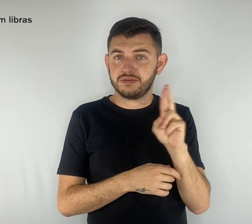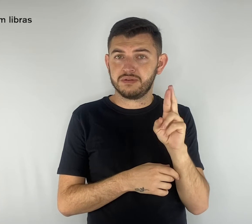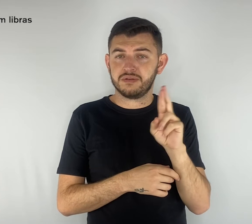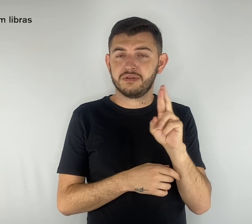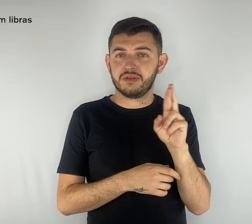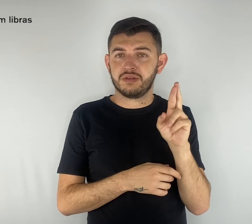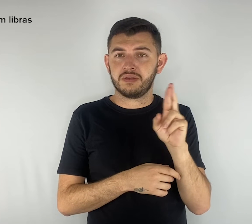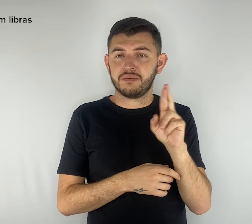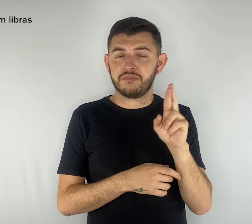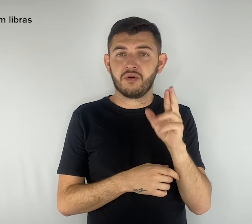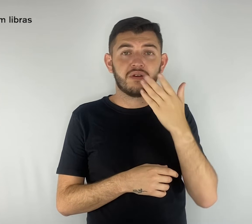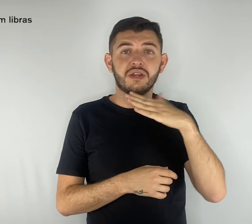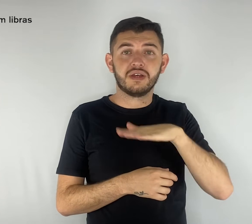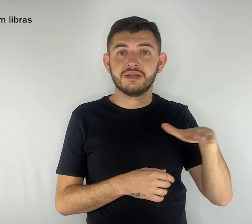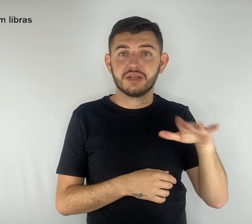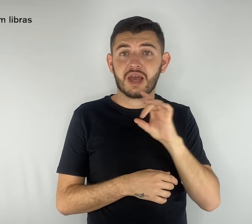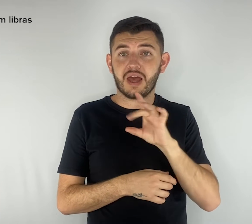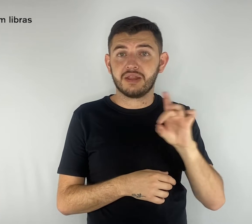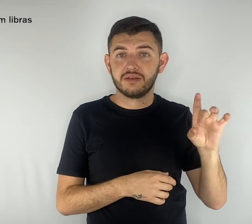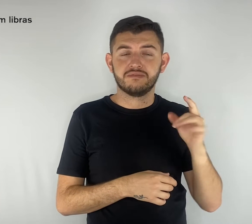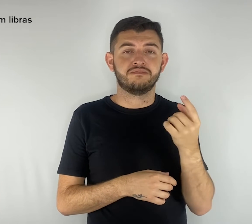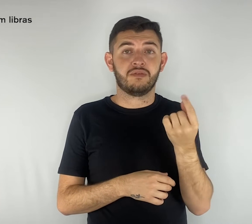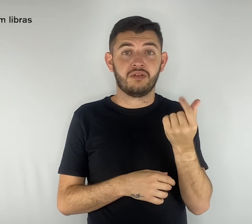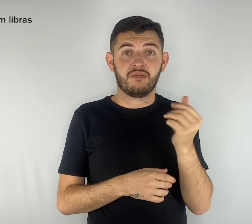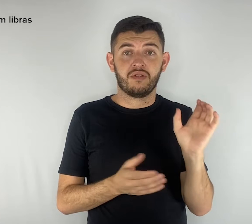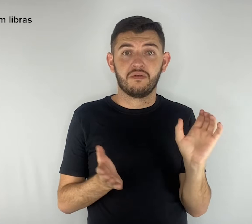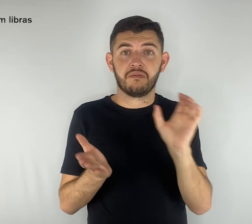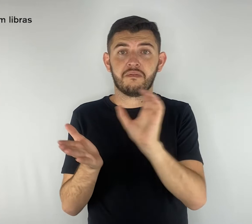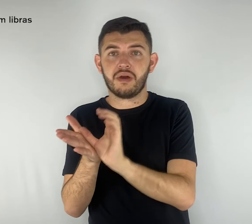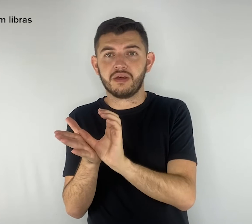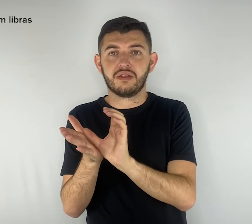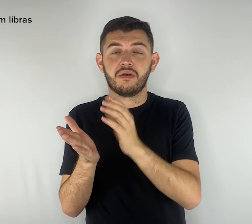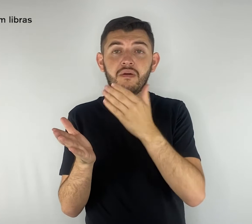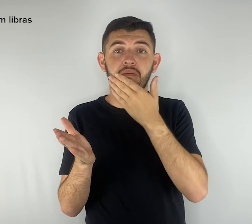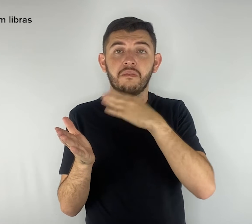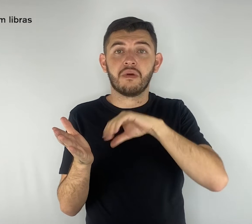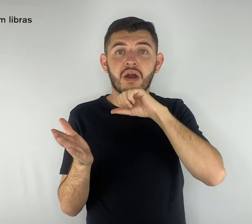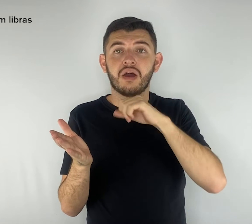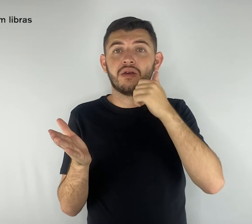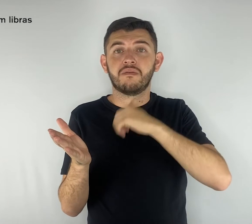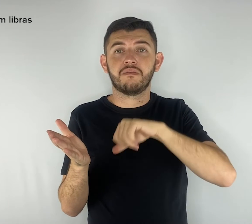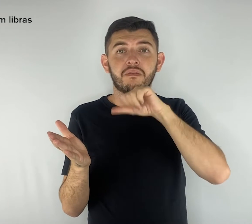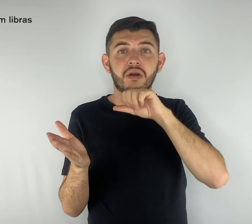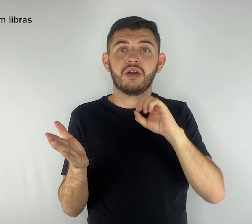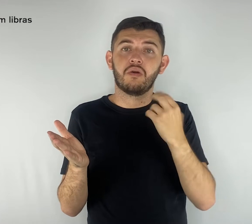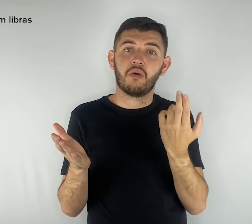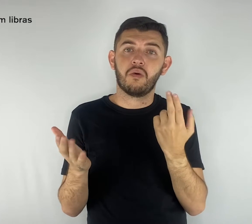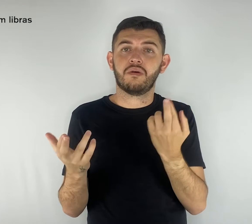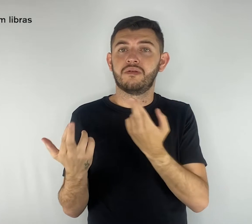803,57 por criança, mensalmente, para que os pais ou responsáveis possam efetuar o